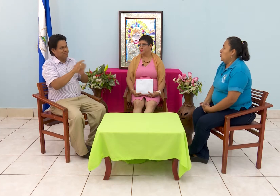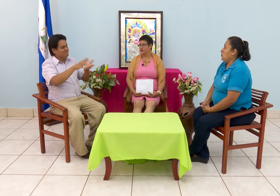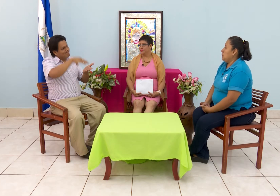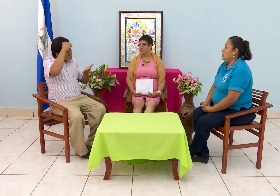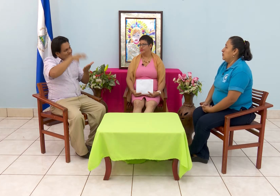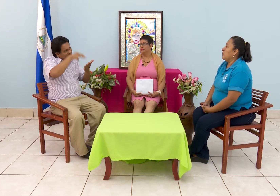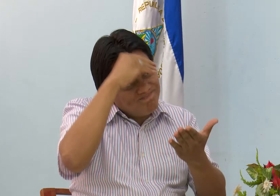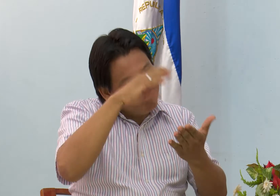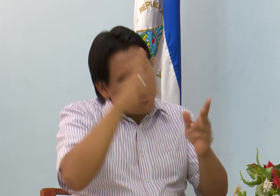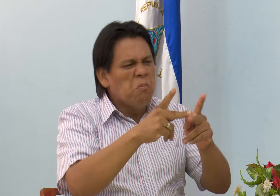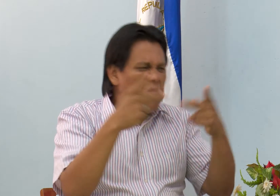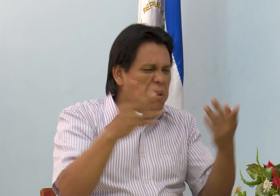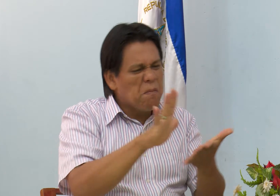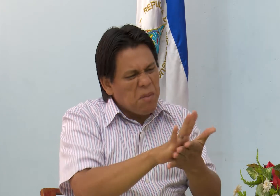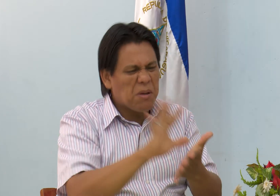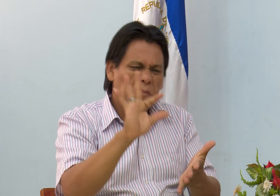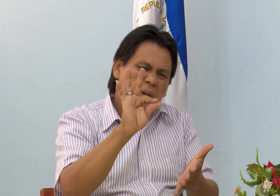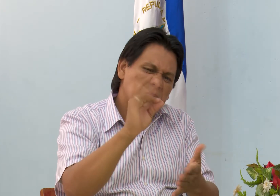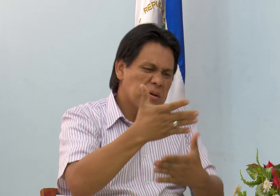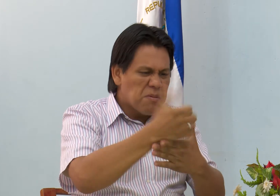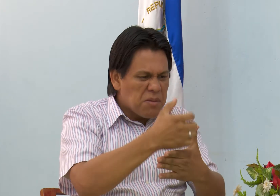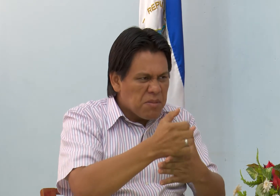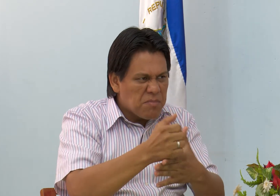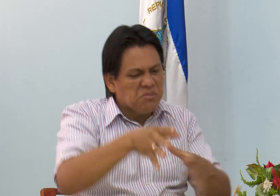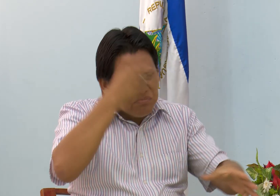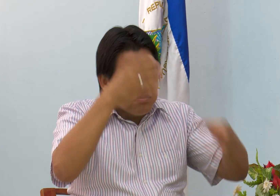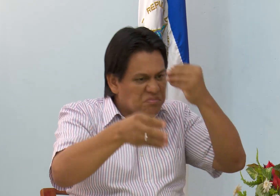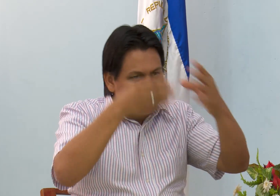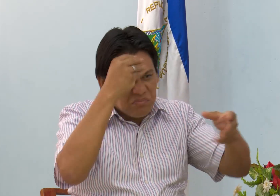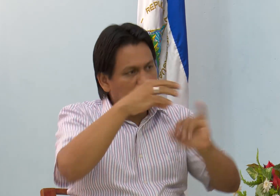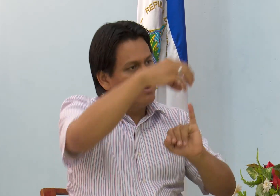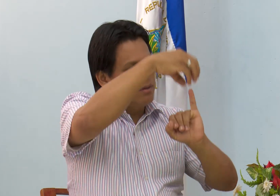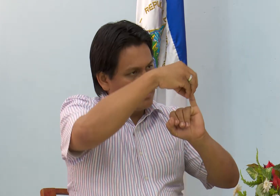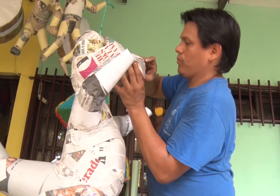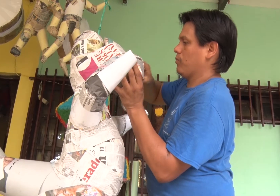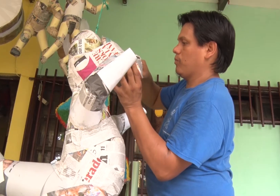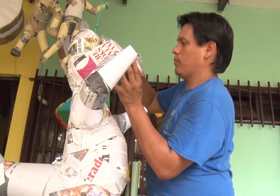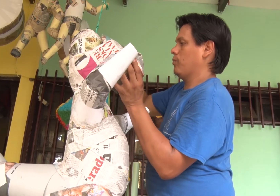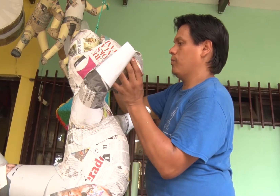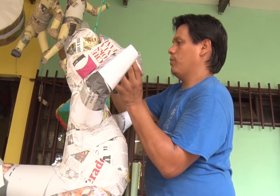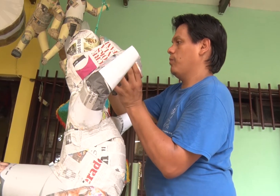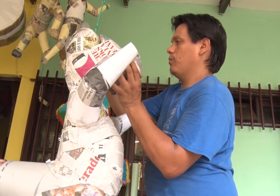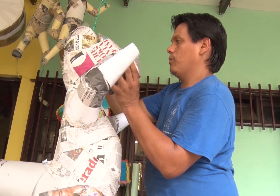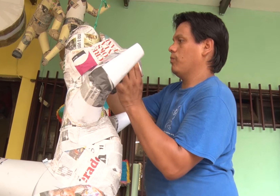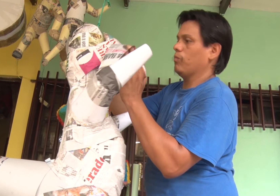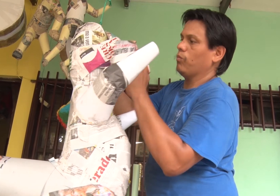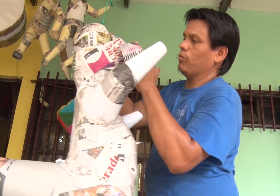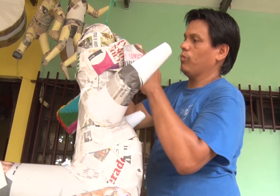de oficio. Entonces ahí me prepararon a realizar el proceso de lo que era la elaboración de piñatas. En apoyo con el